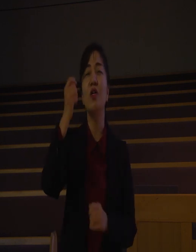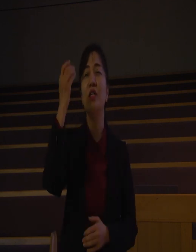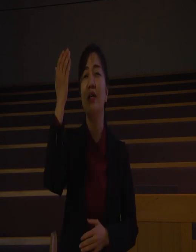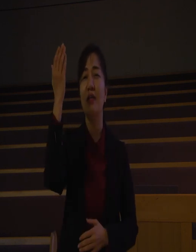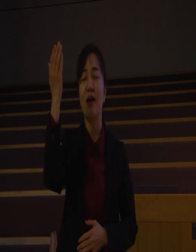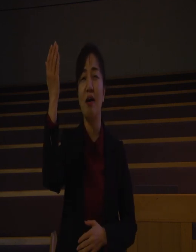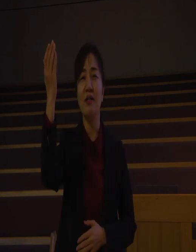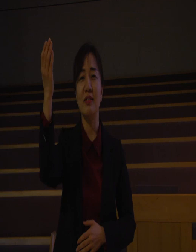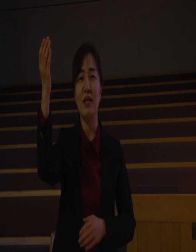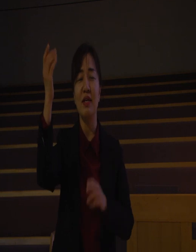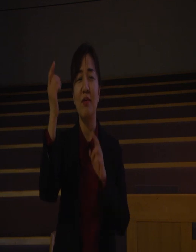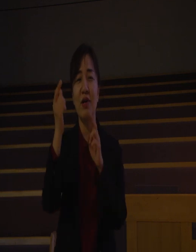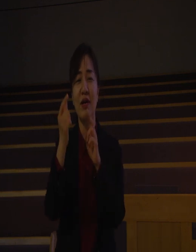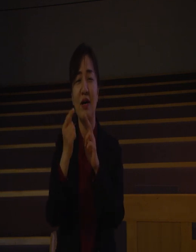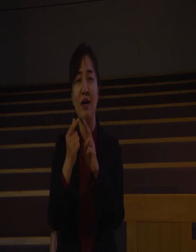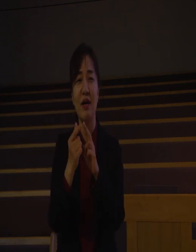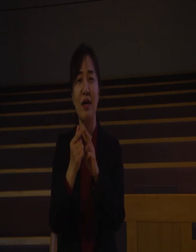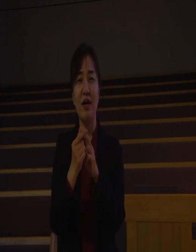인생 영원히